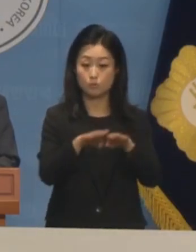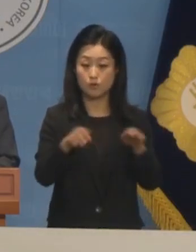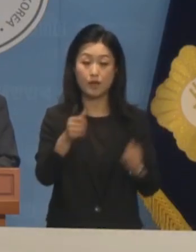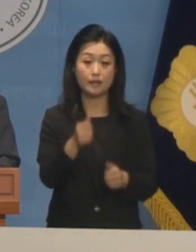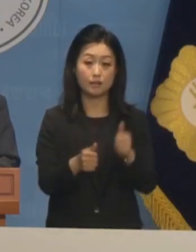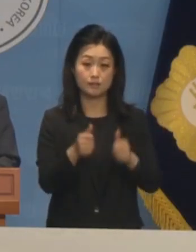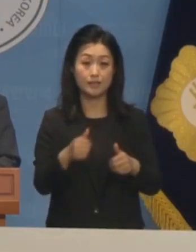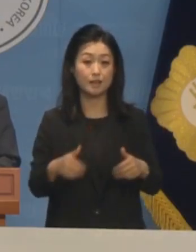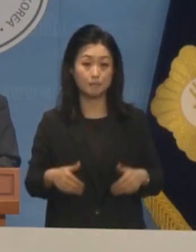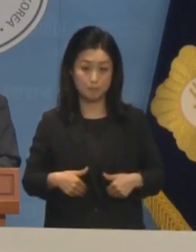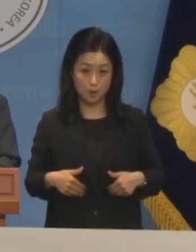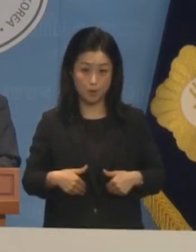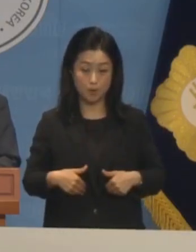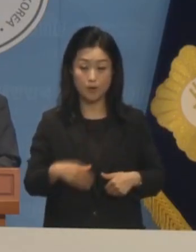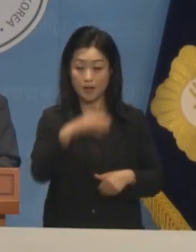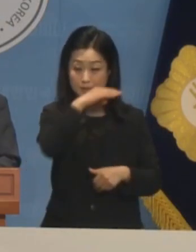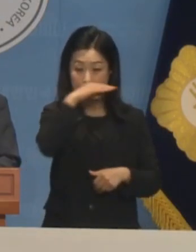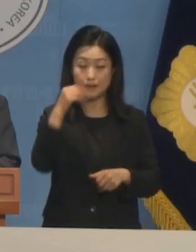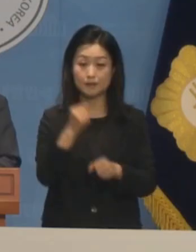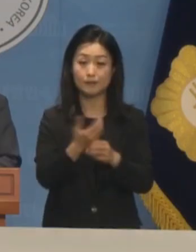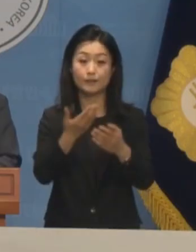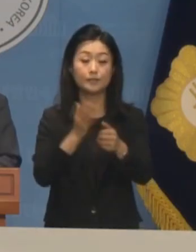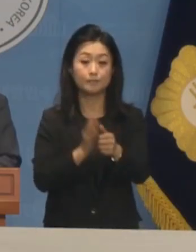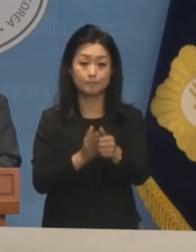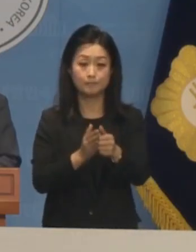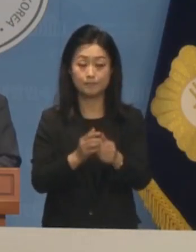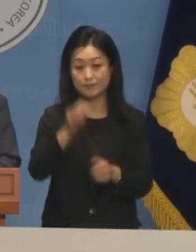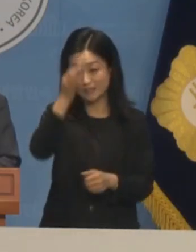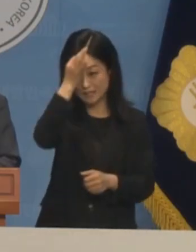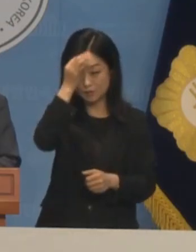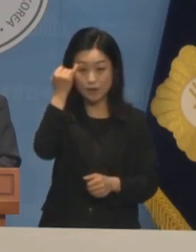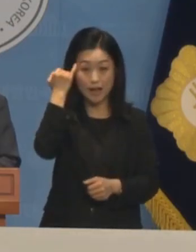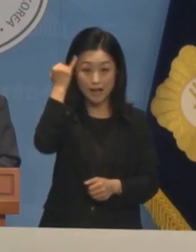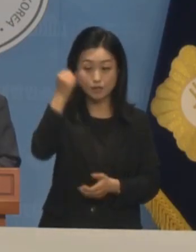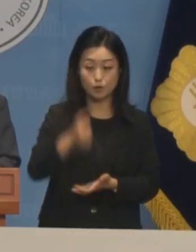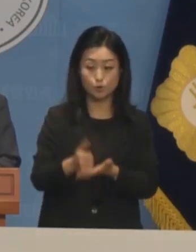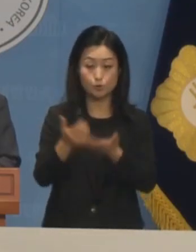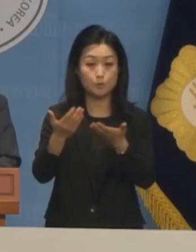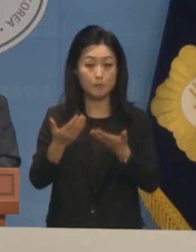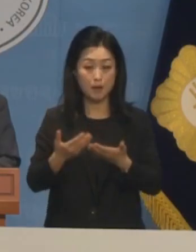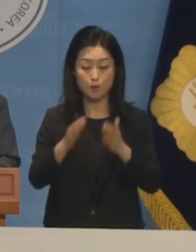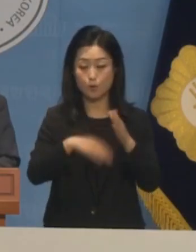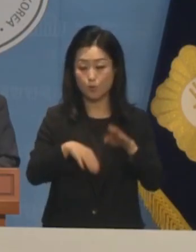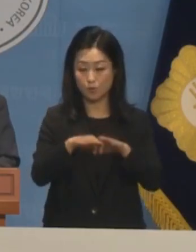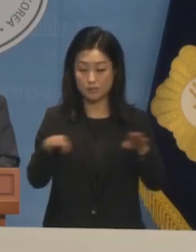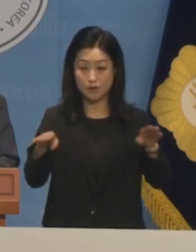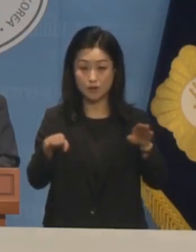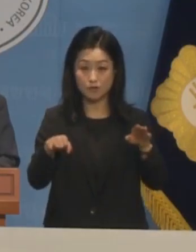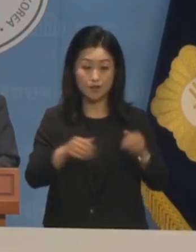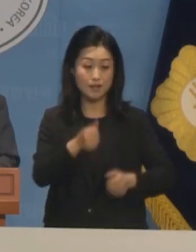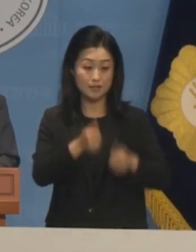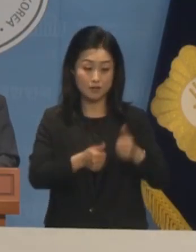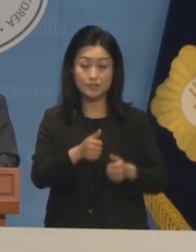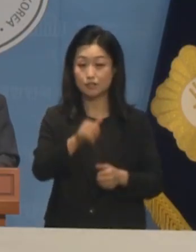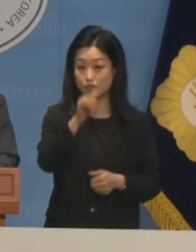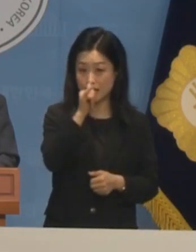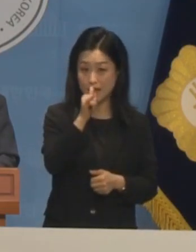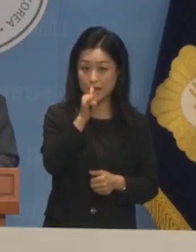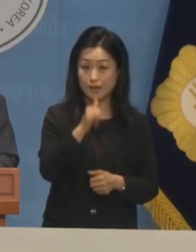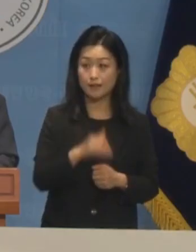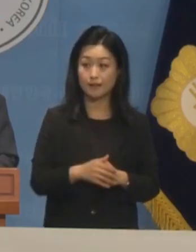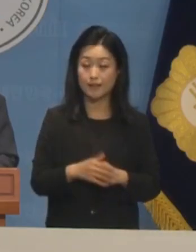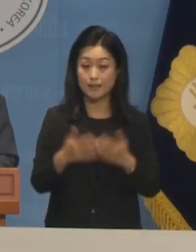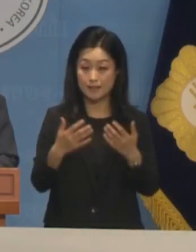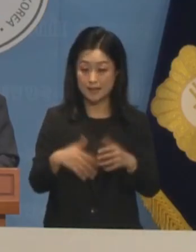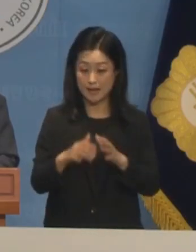경쟁이 가능한 경제 질서를 만들어가야 한다. 기술과 아이디어가 존중되고 공정한 거래 관행이 정착될 수 있도록 상대적